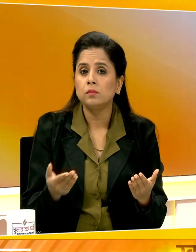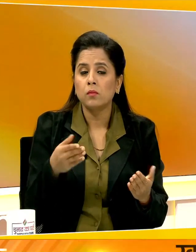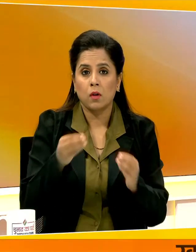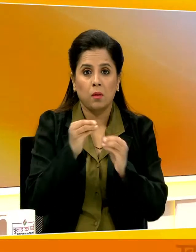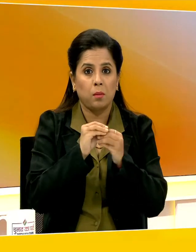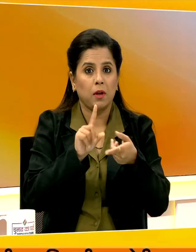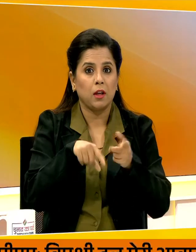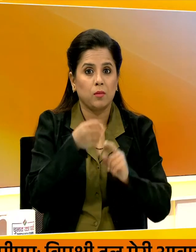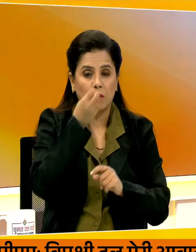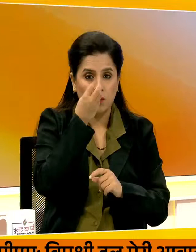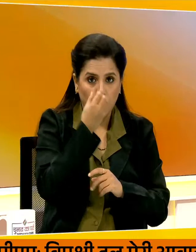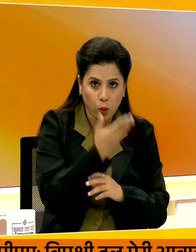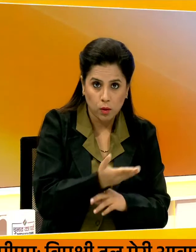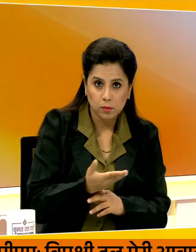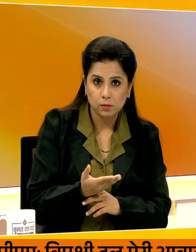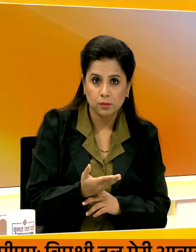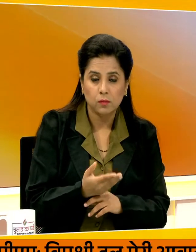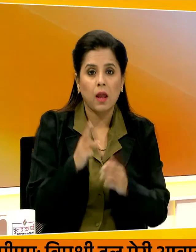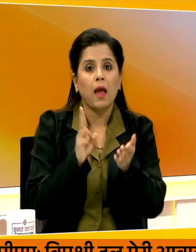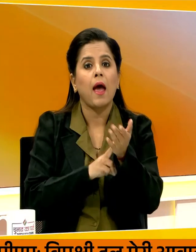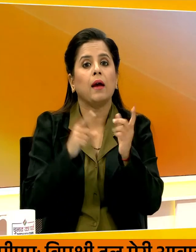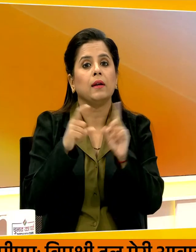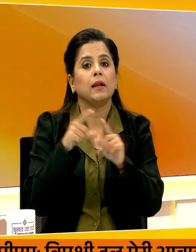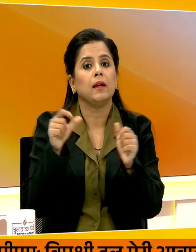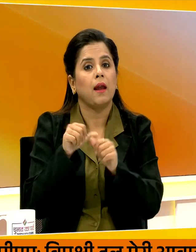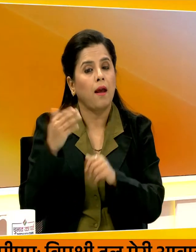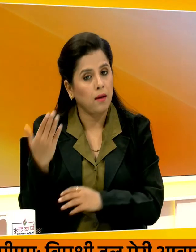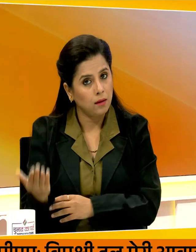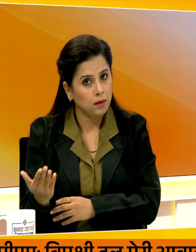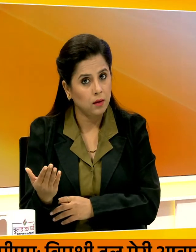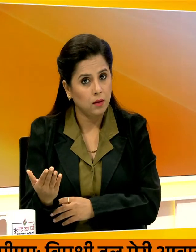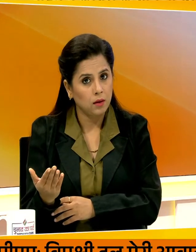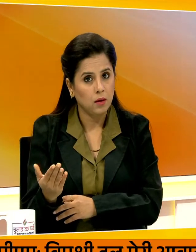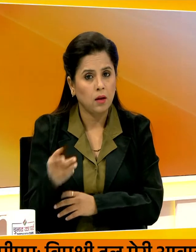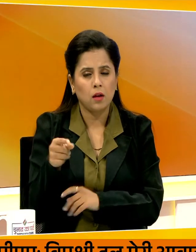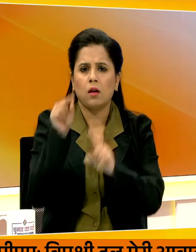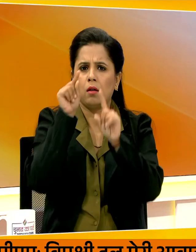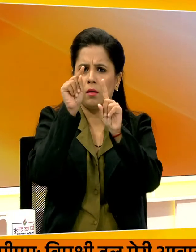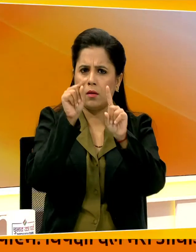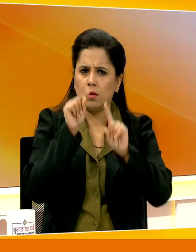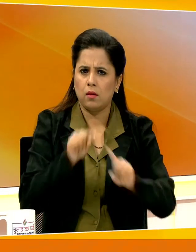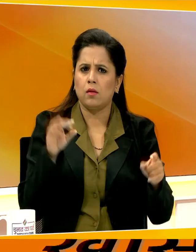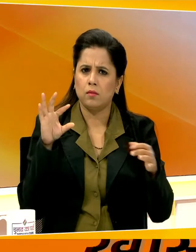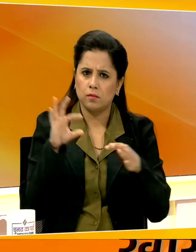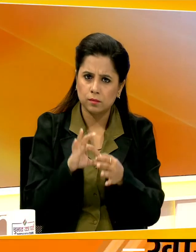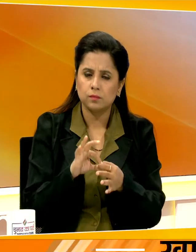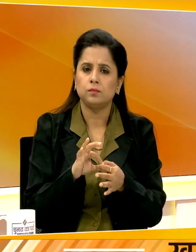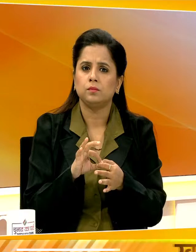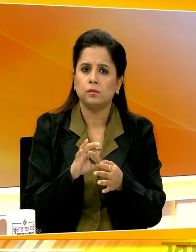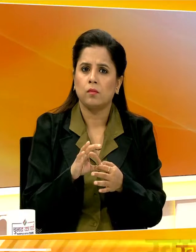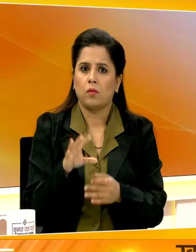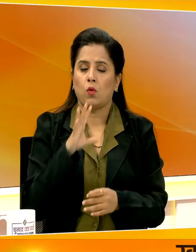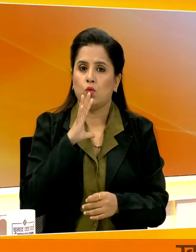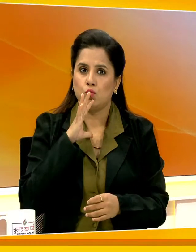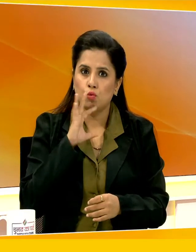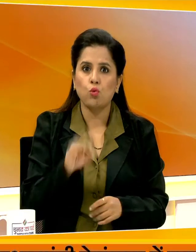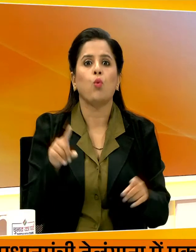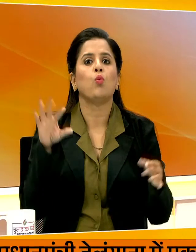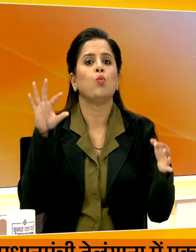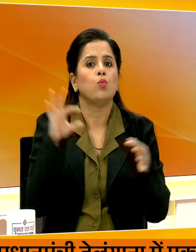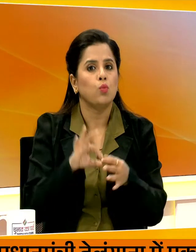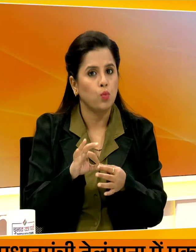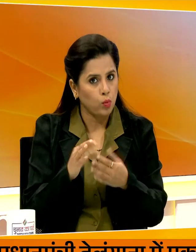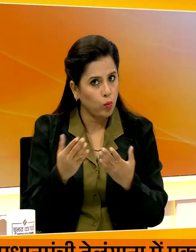भाजपा से, एनडीए से मुद्दों के आधार पर, सच्चाई के आधार